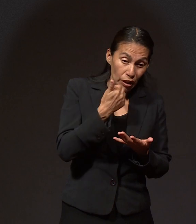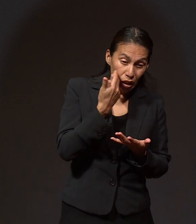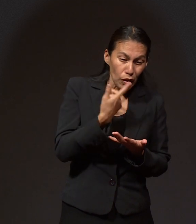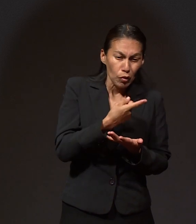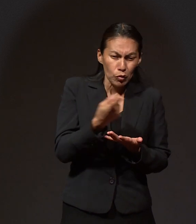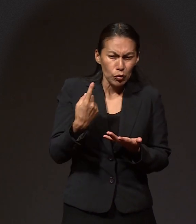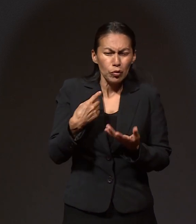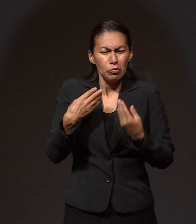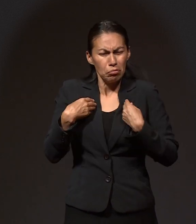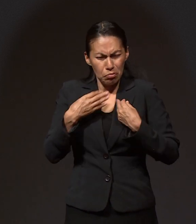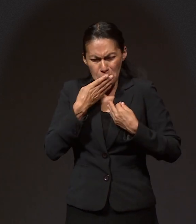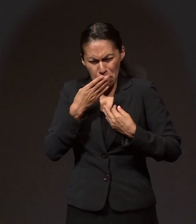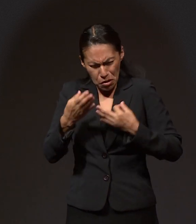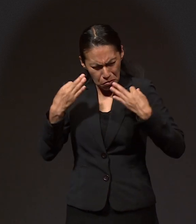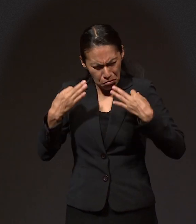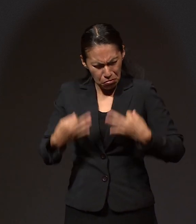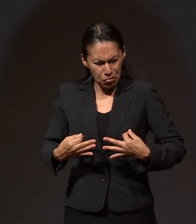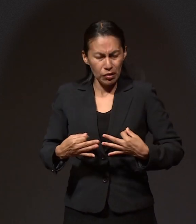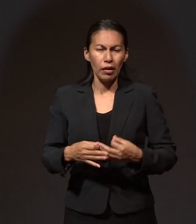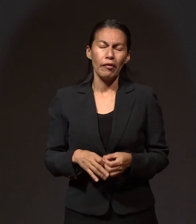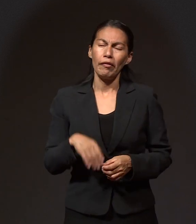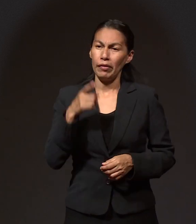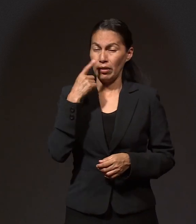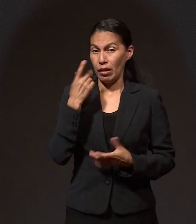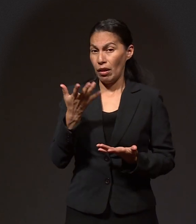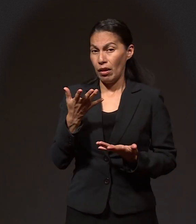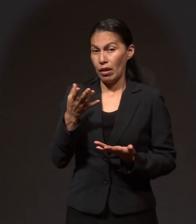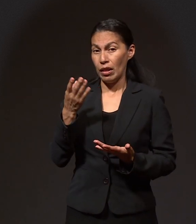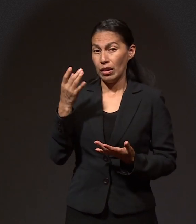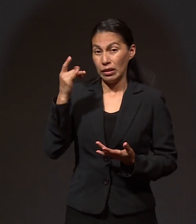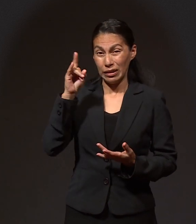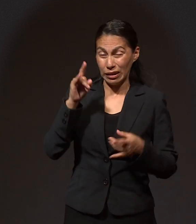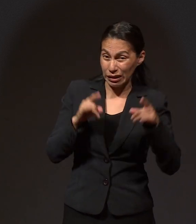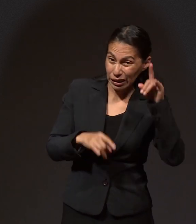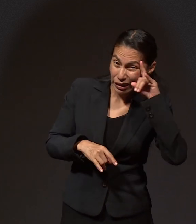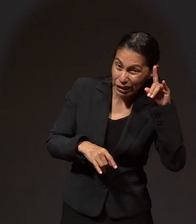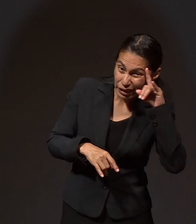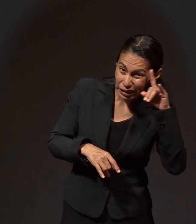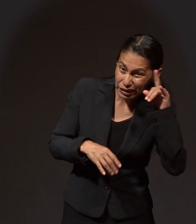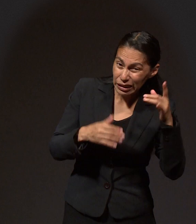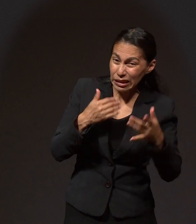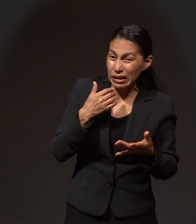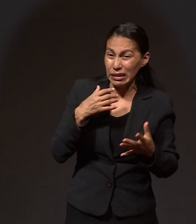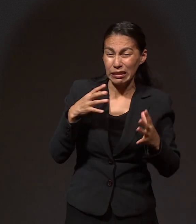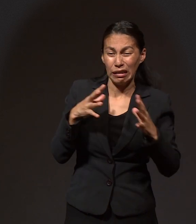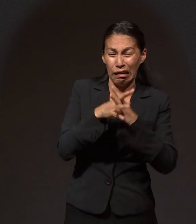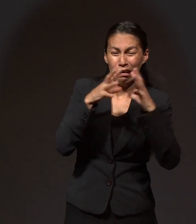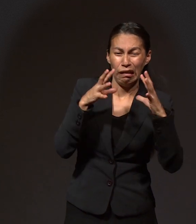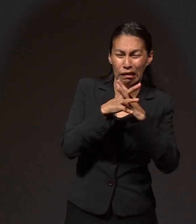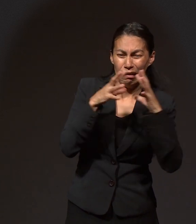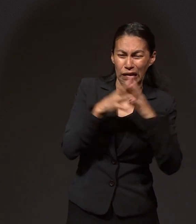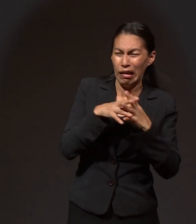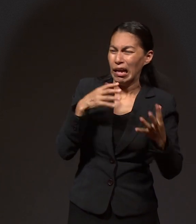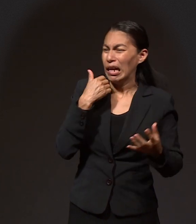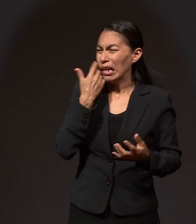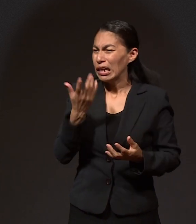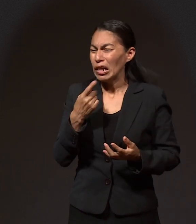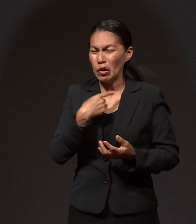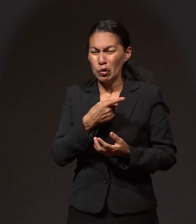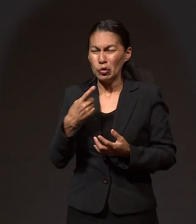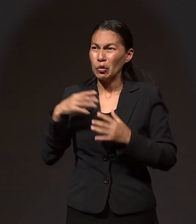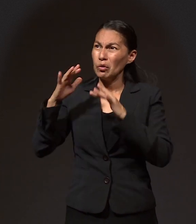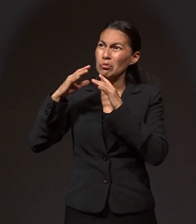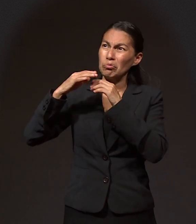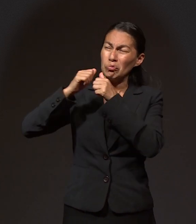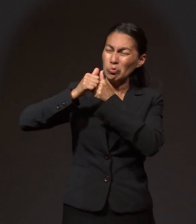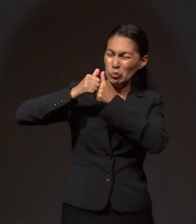diablo quiere siempre es primero cortar nuestro centro de comunicaciones con Dios. Mira, las guerras son diabólicas. Cada vez que hay